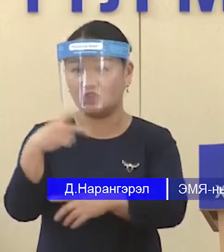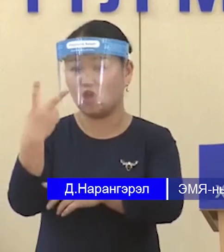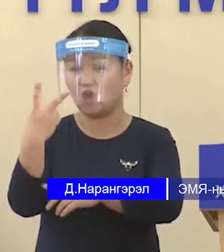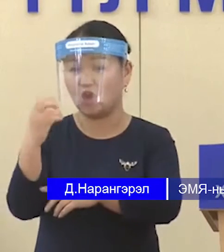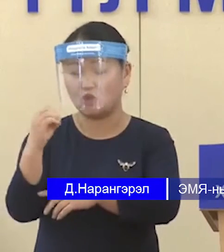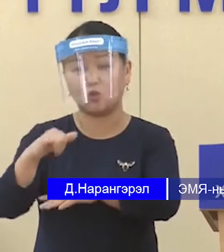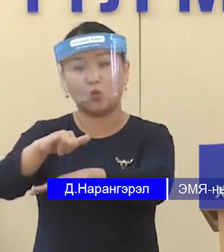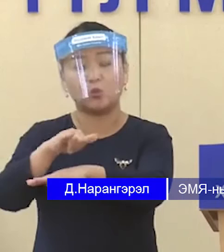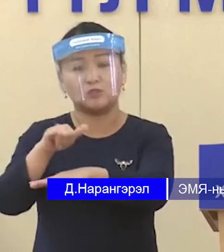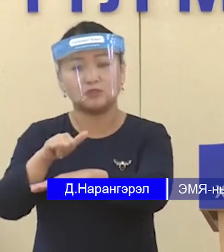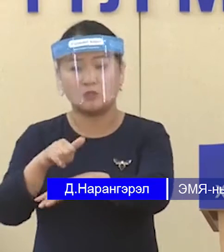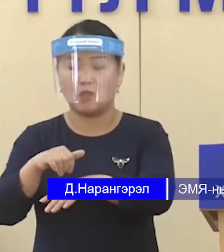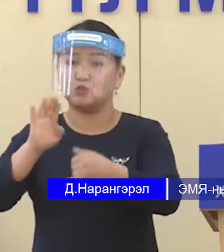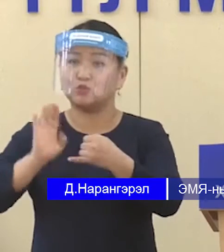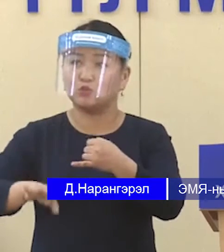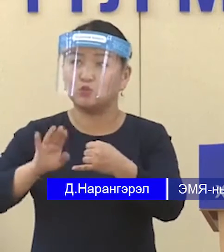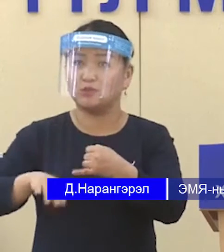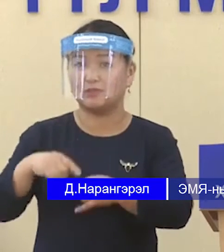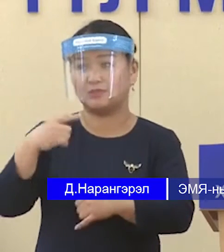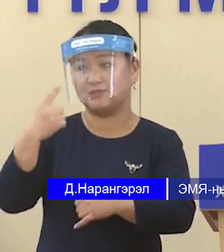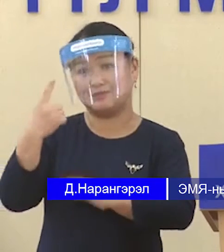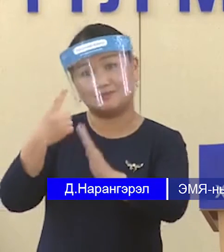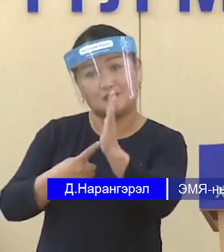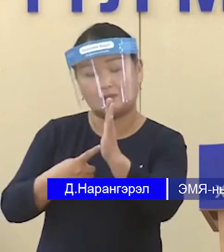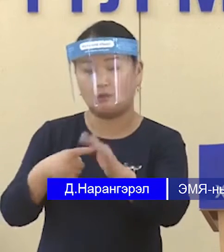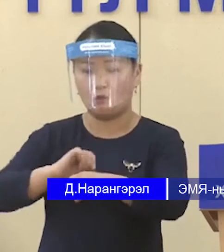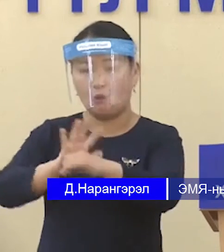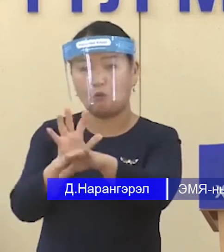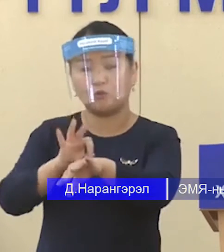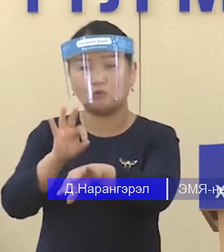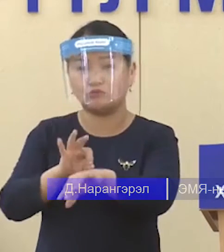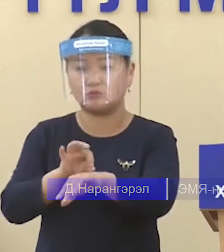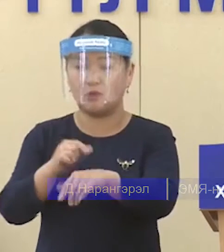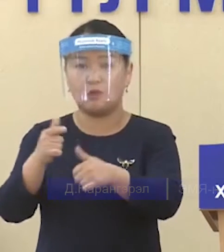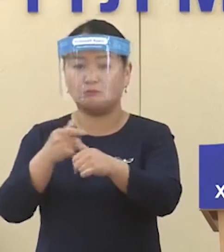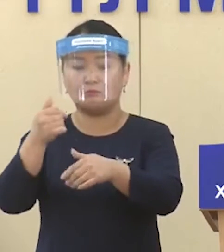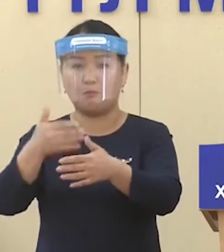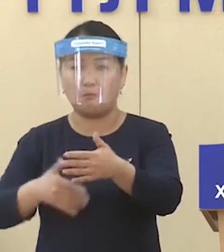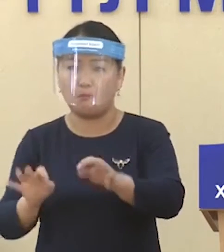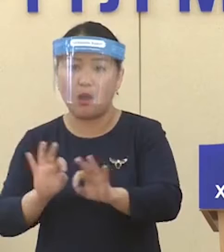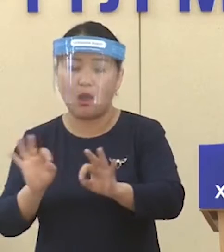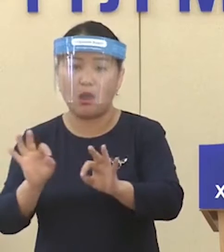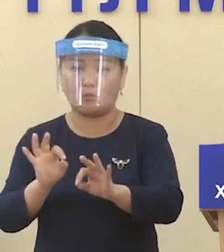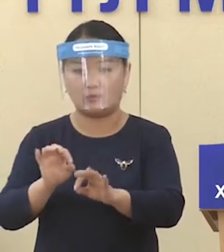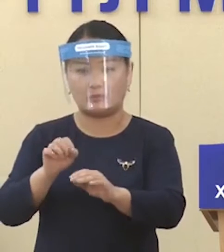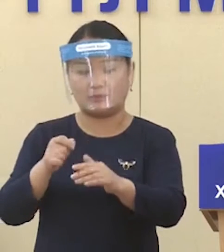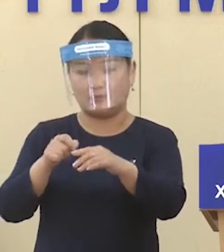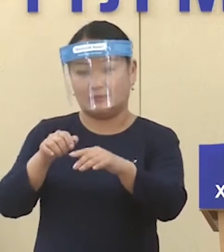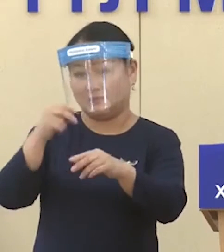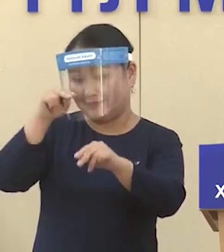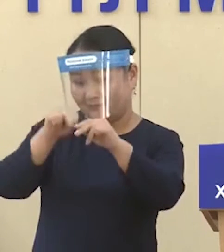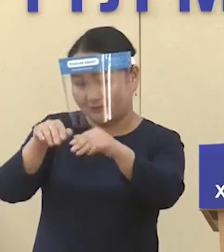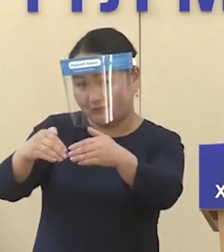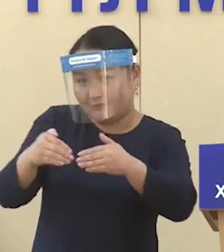улс орон нутаг дэвсгэрт сүүлийн сар коронавирус халдвар уу COVID-19 бүртгэгдээгүй хяналтандаа авсан гэж